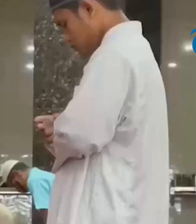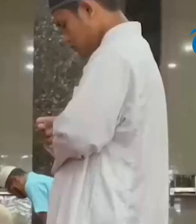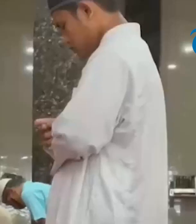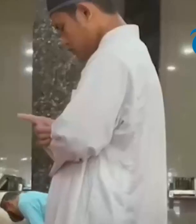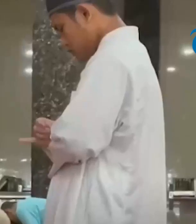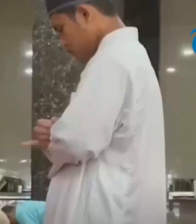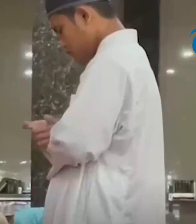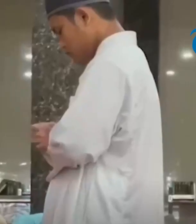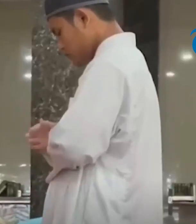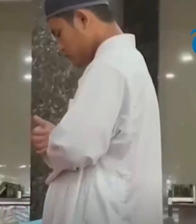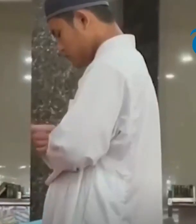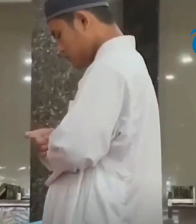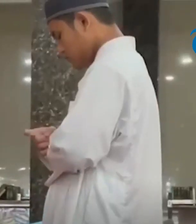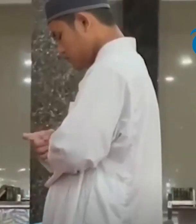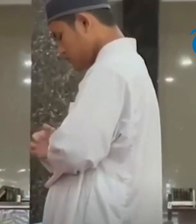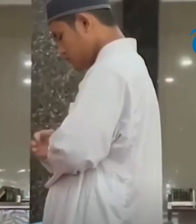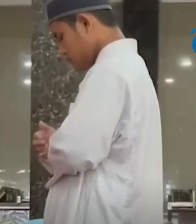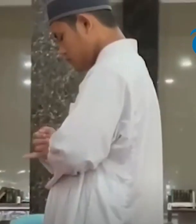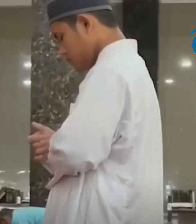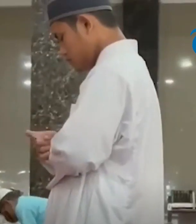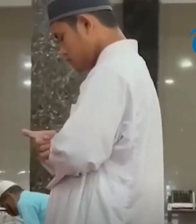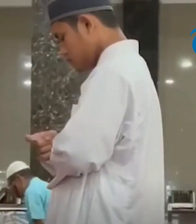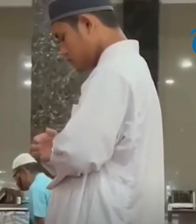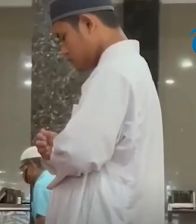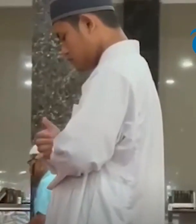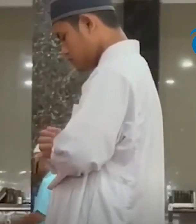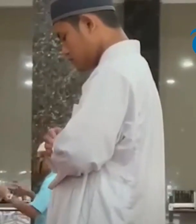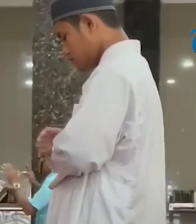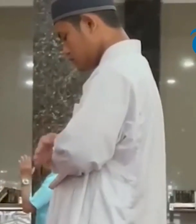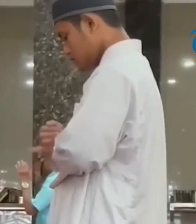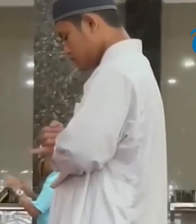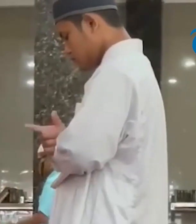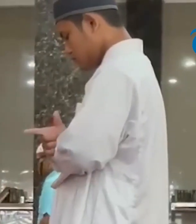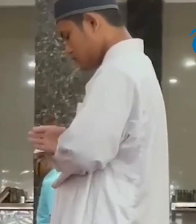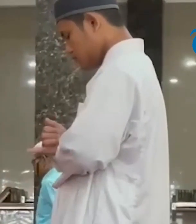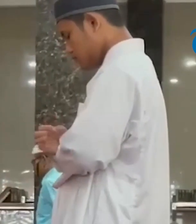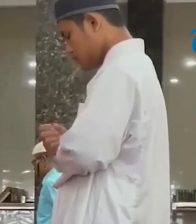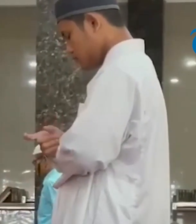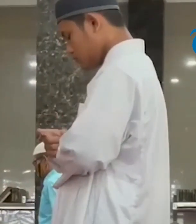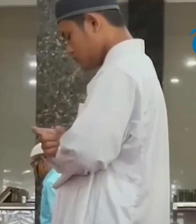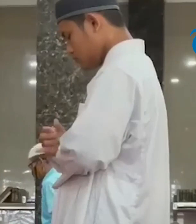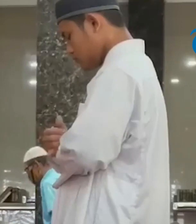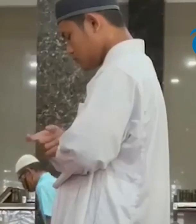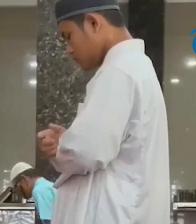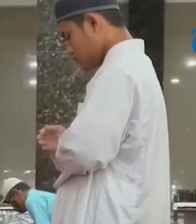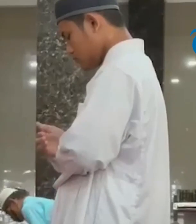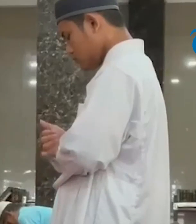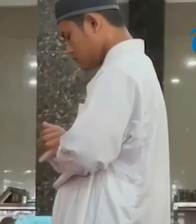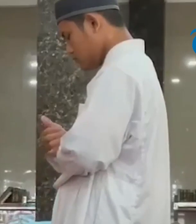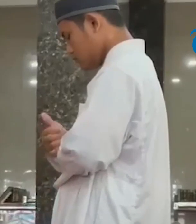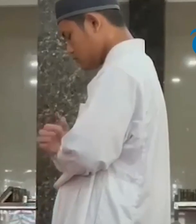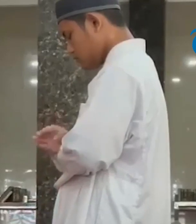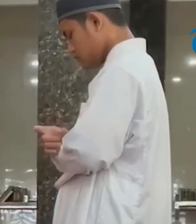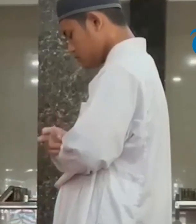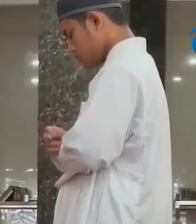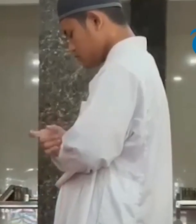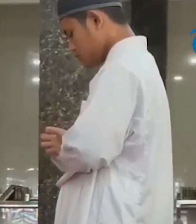viral seorang tunarungu shalat bacaan al-fatihah pakai bahasa isyarat wahai pujian beredar video viral seorang tunarungu tuai pujian saat melaksanakan